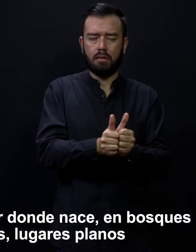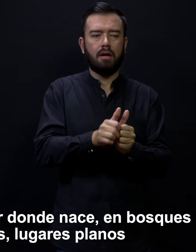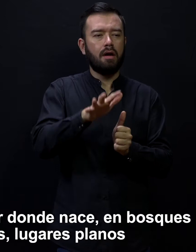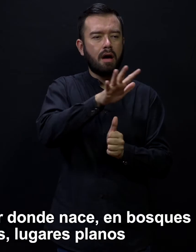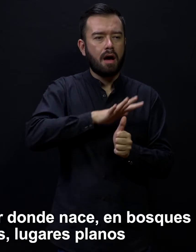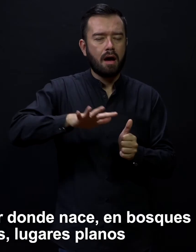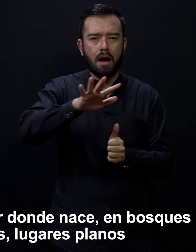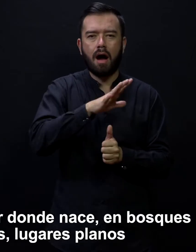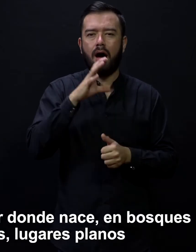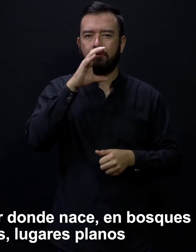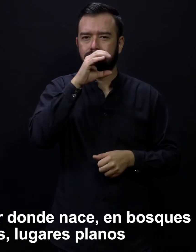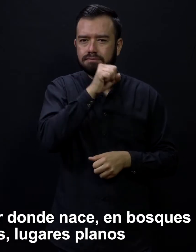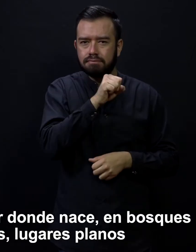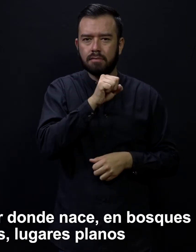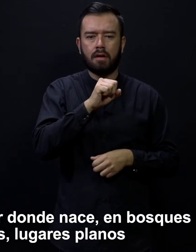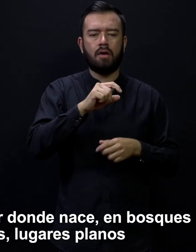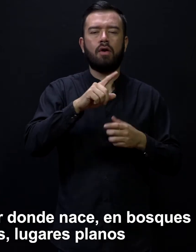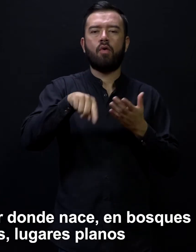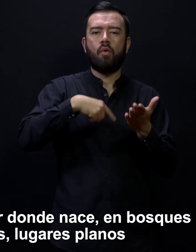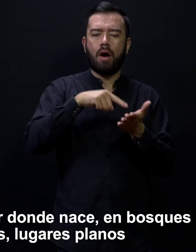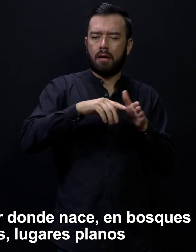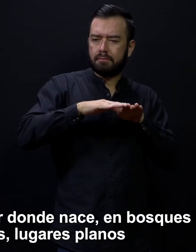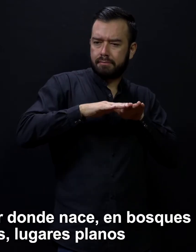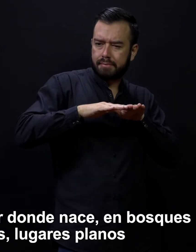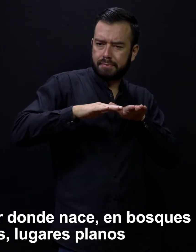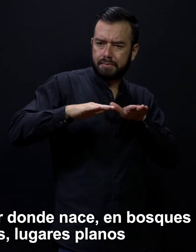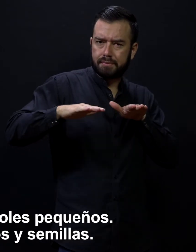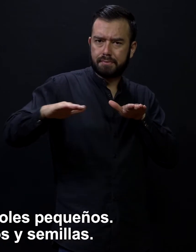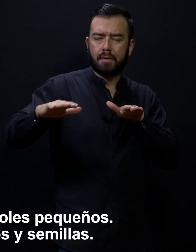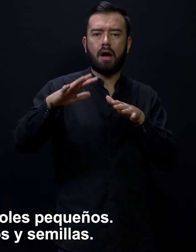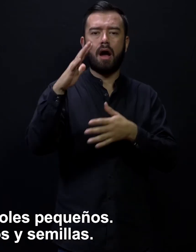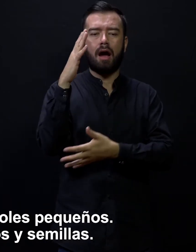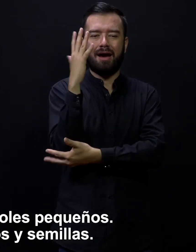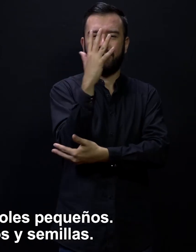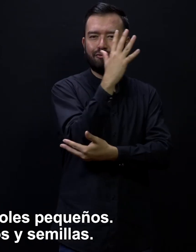en bosques con climas cálidos, lugares planos